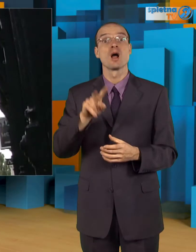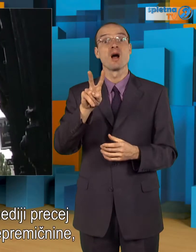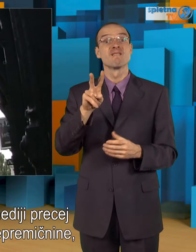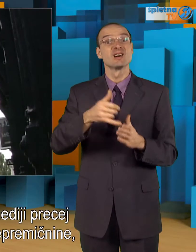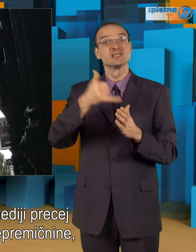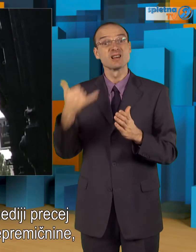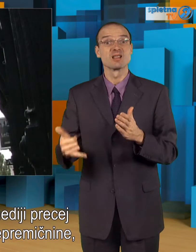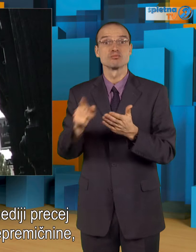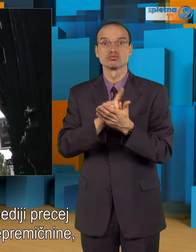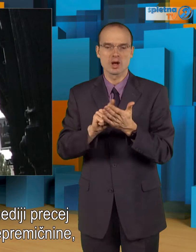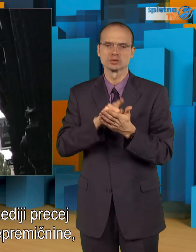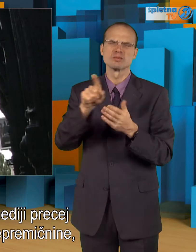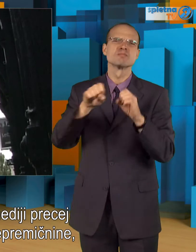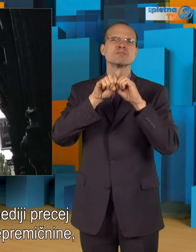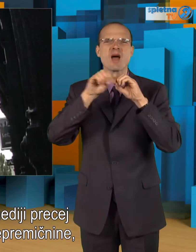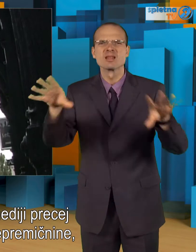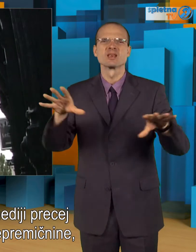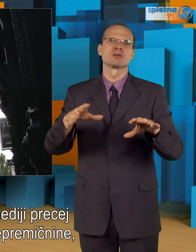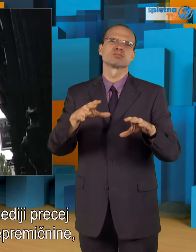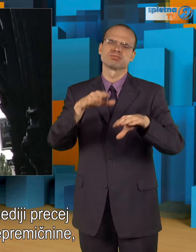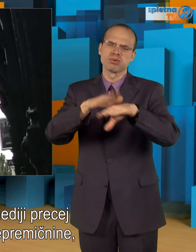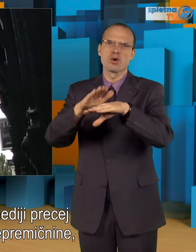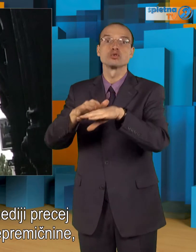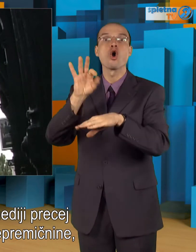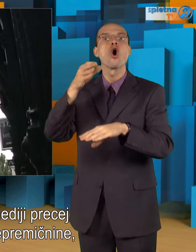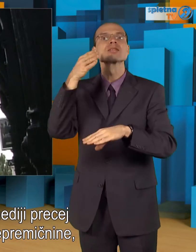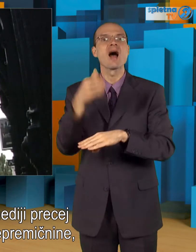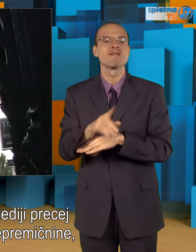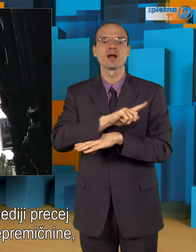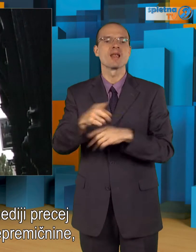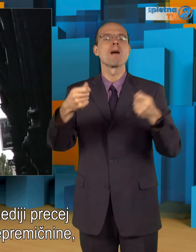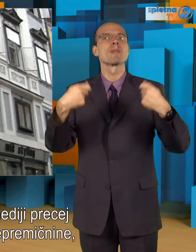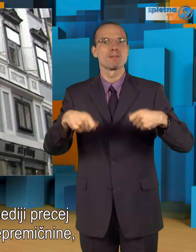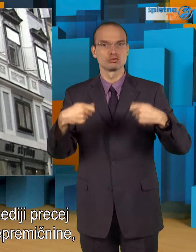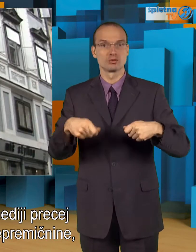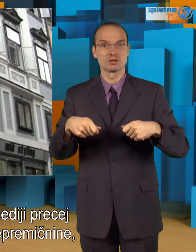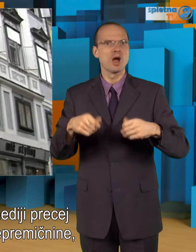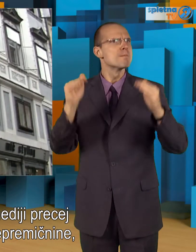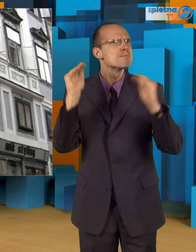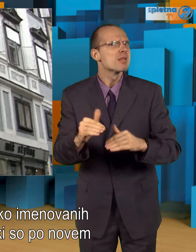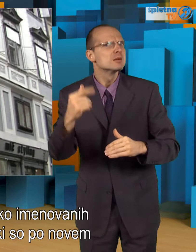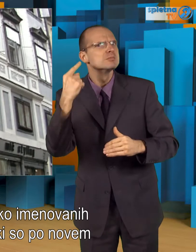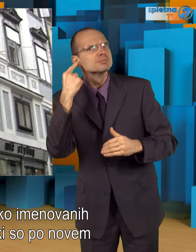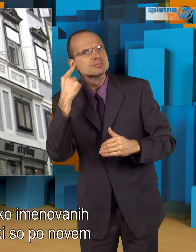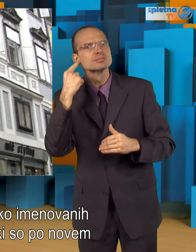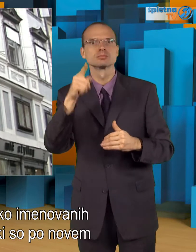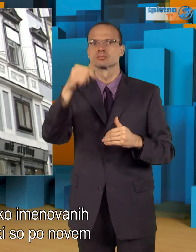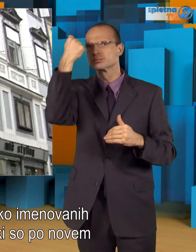V zadnjem času so mediji precej poročali o davku na nepremičnine, manj pa je znanega o tako imenovanih